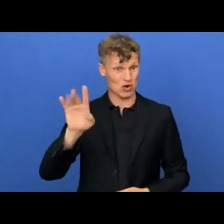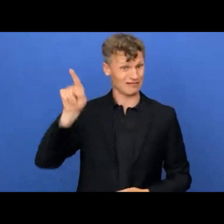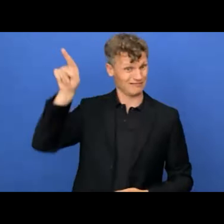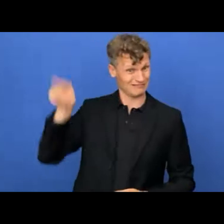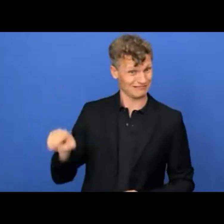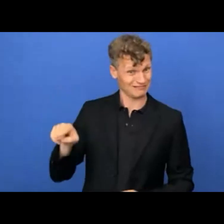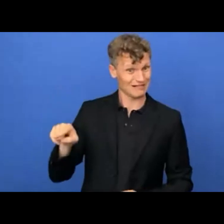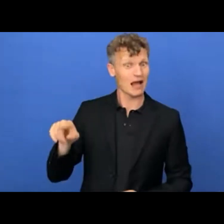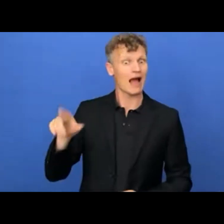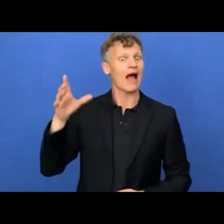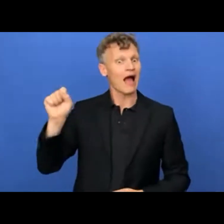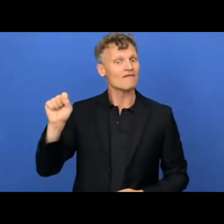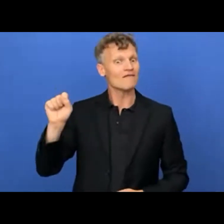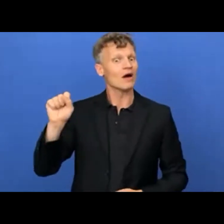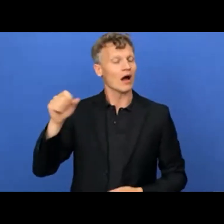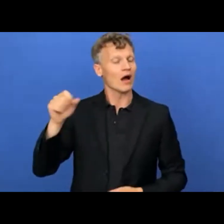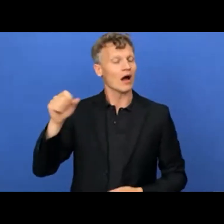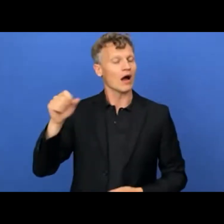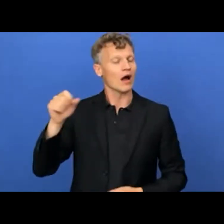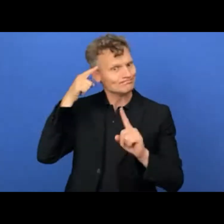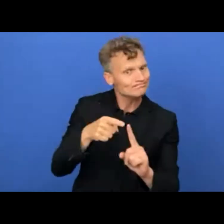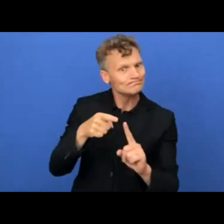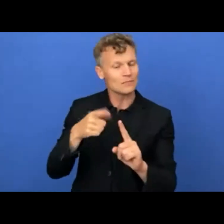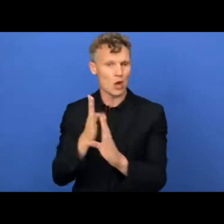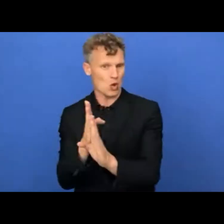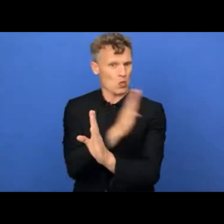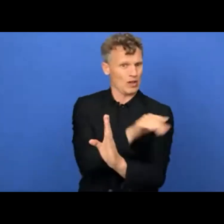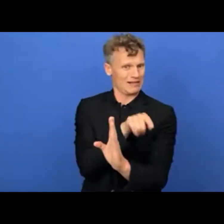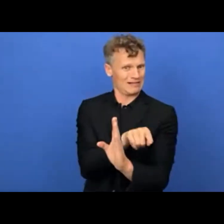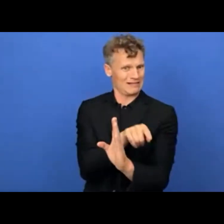venir. L'ODD4